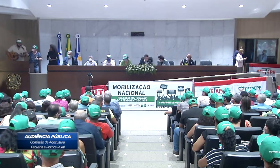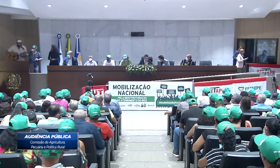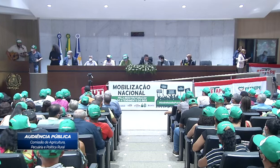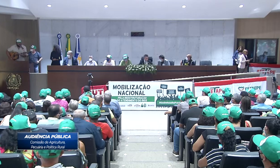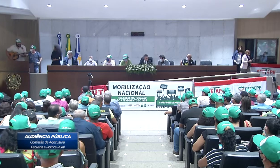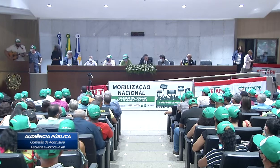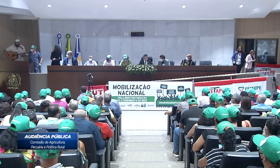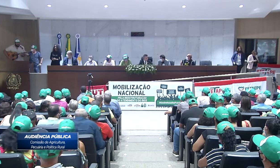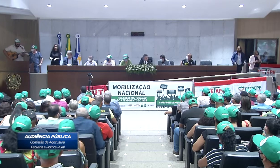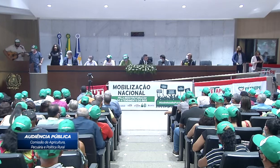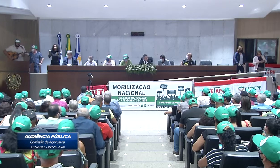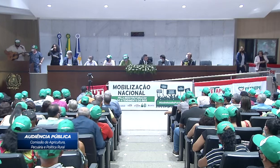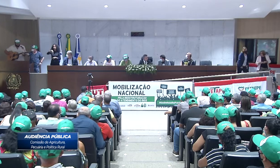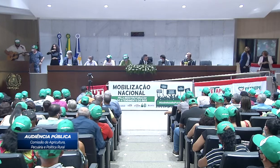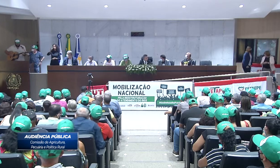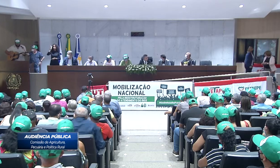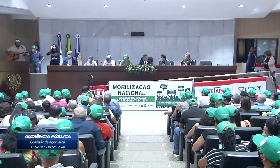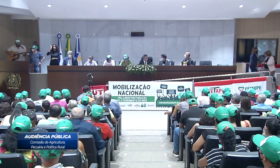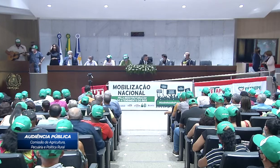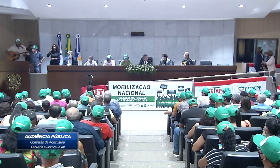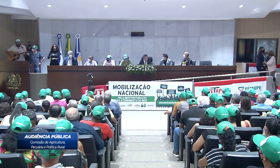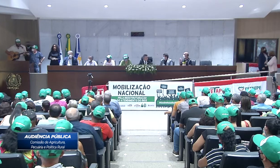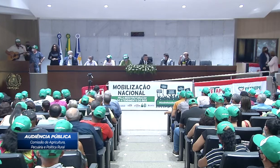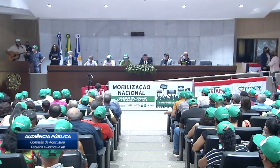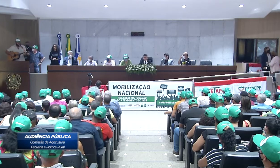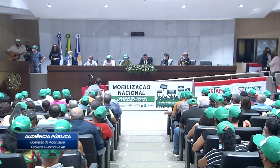Simbora, quero ver se vocês estão lembrados, viu?